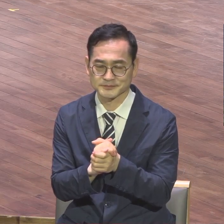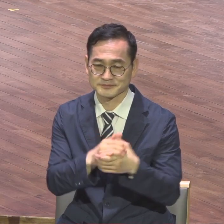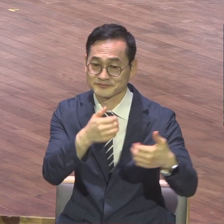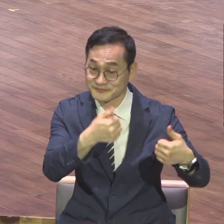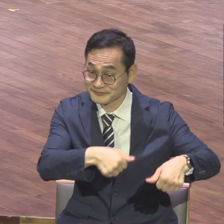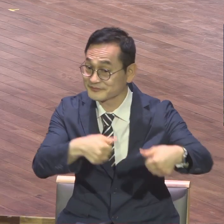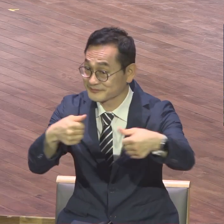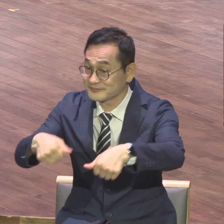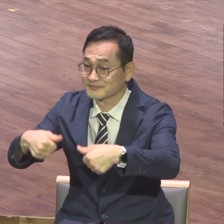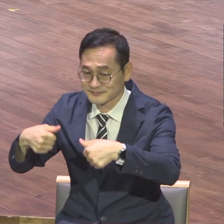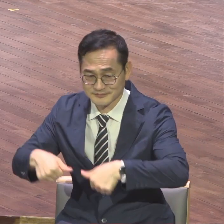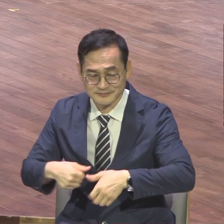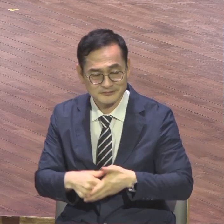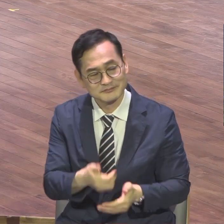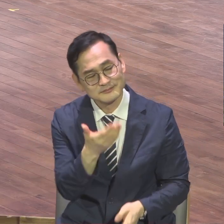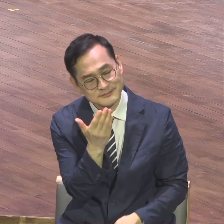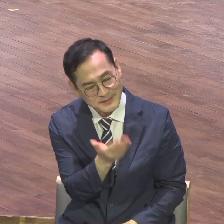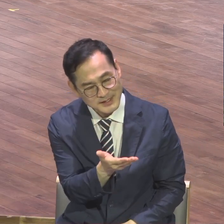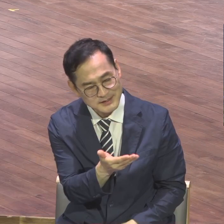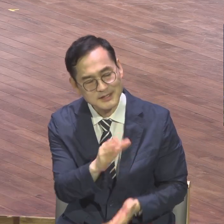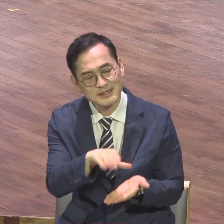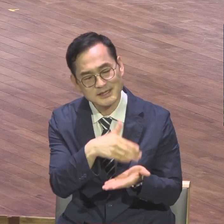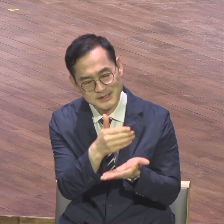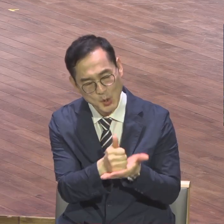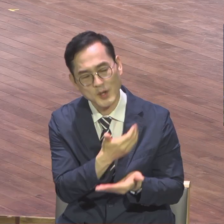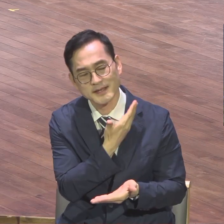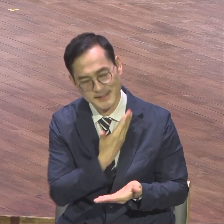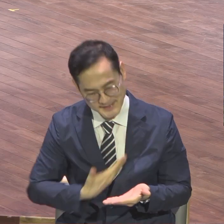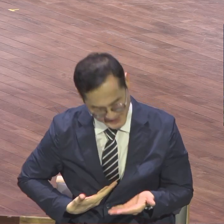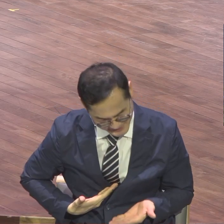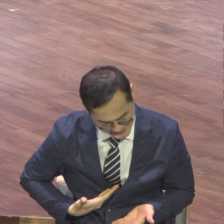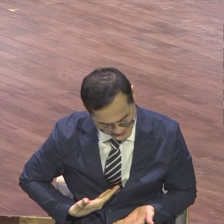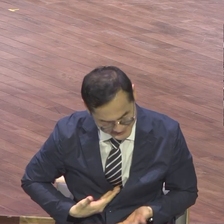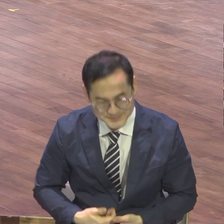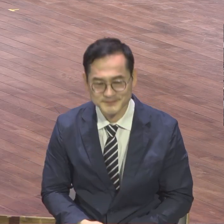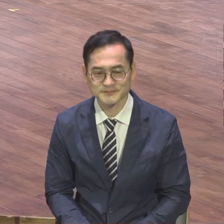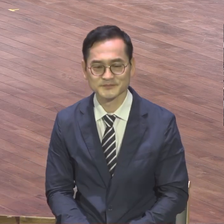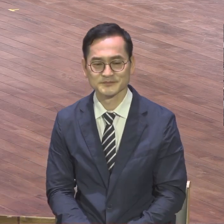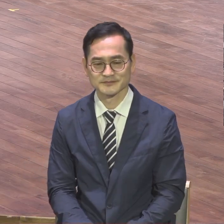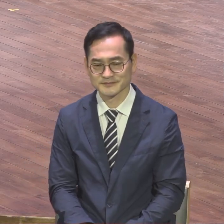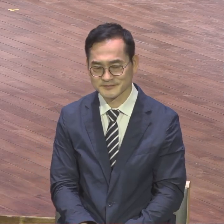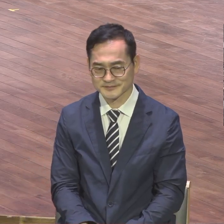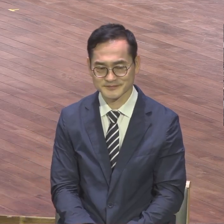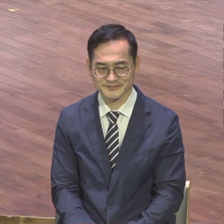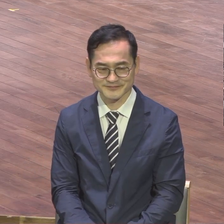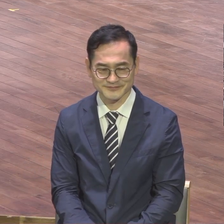다 인사합시다. 당신은 그리스도의 제자입니다.